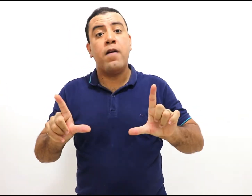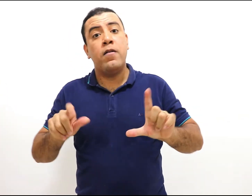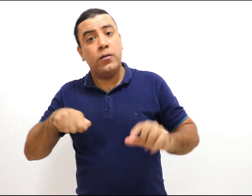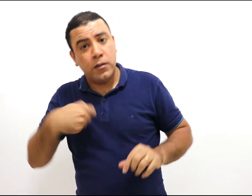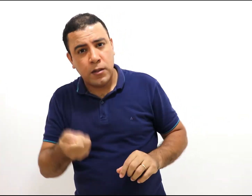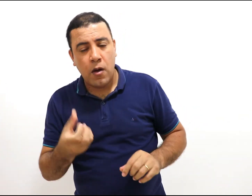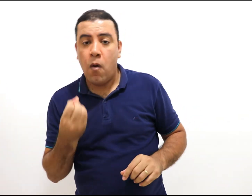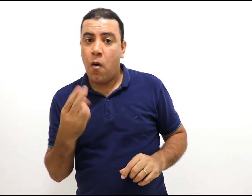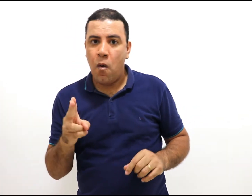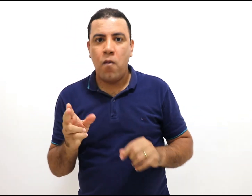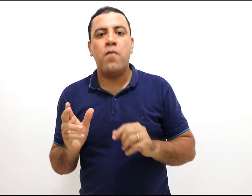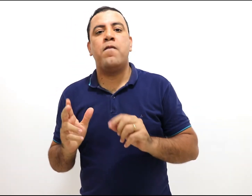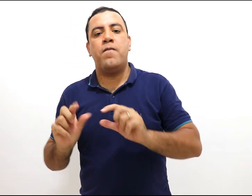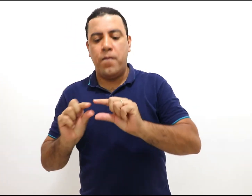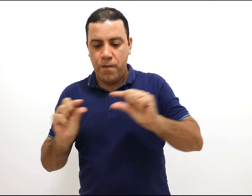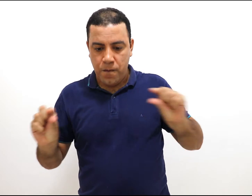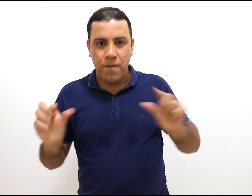no formato de vídeo.